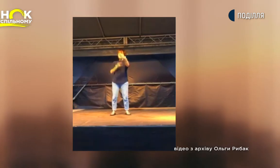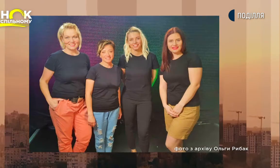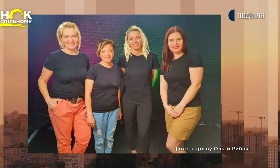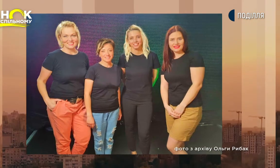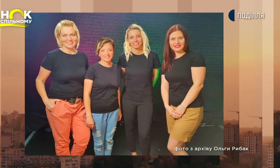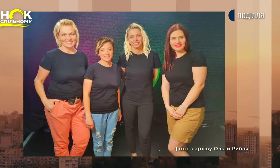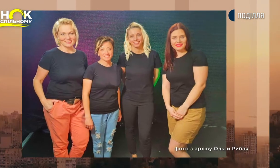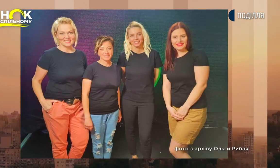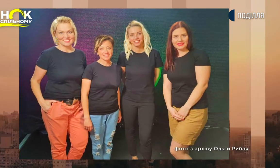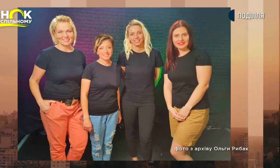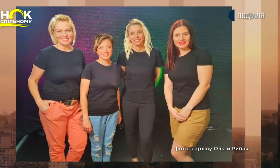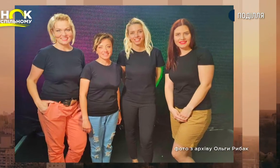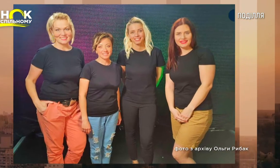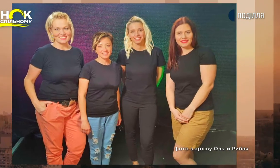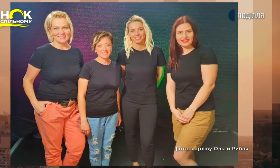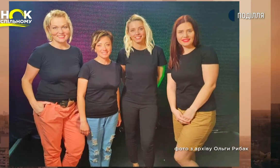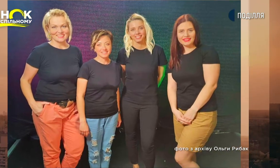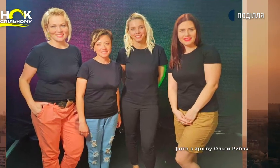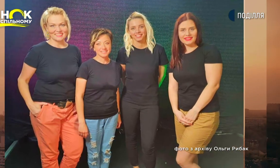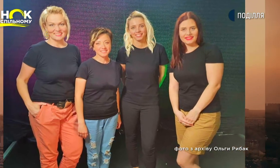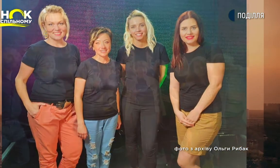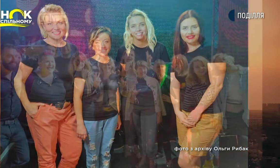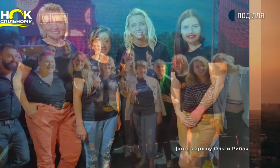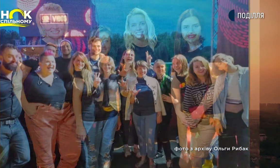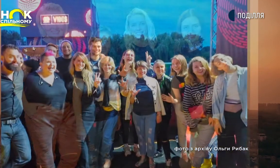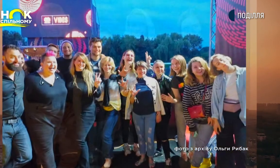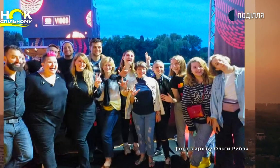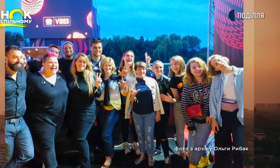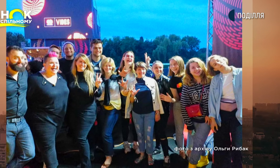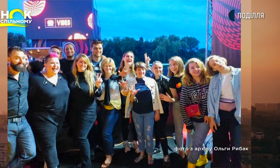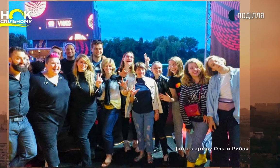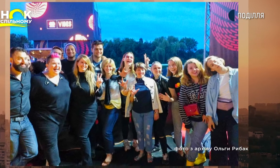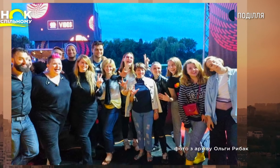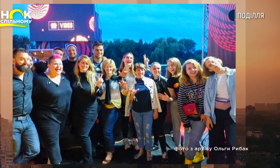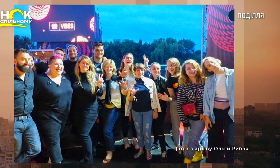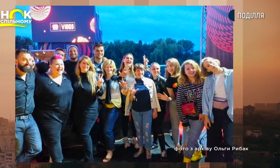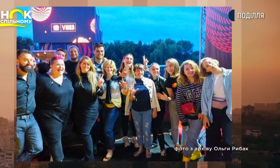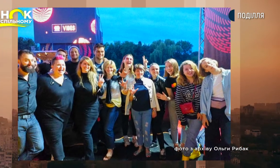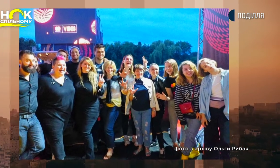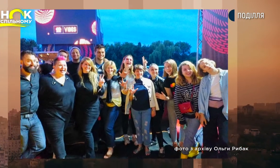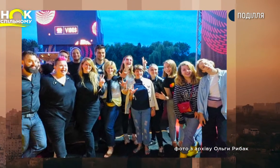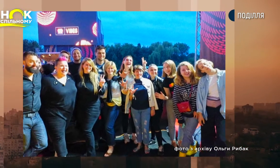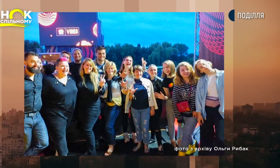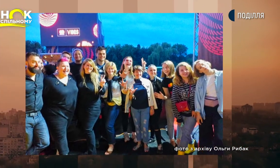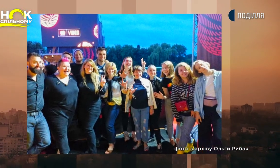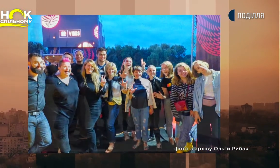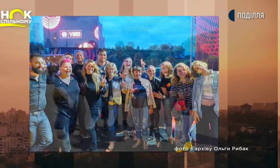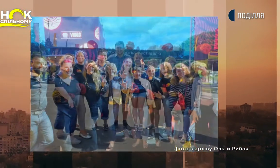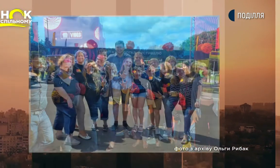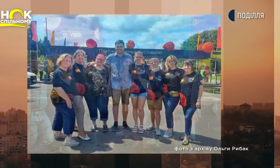здійснює сурдопереклад виступів виконавців на найбільших українських фестивалях. Та зізнається, це просто неймовірні емоції, коли разом з